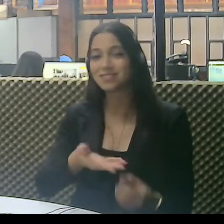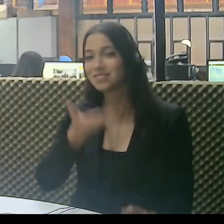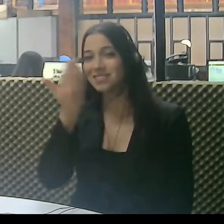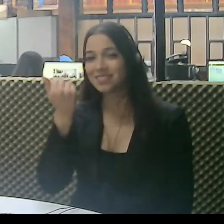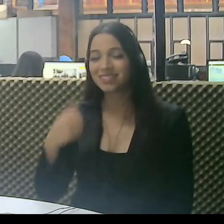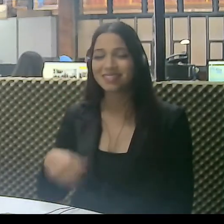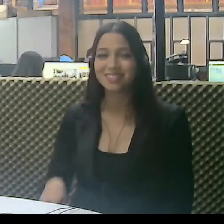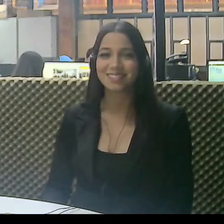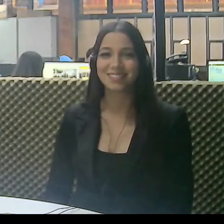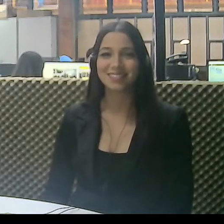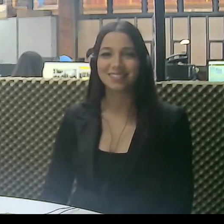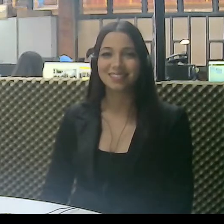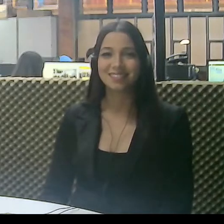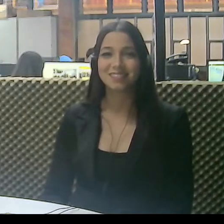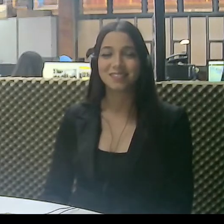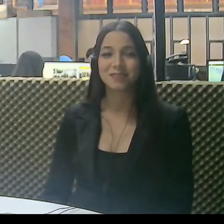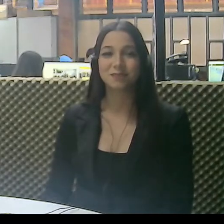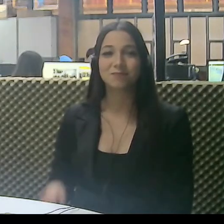com a gente!